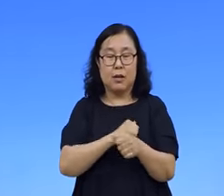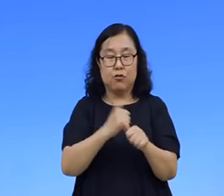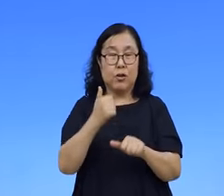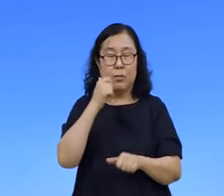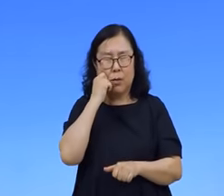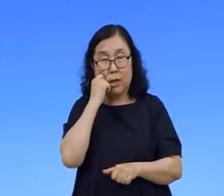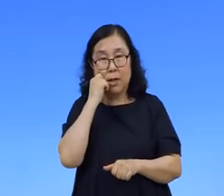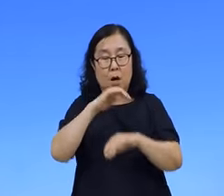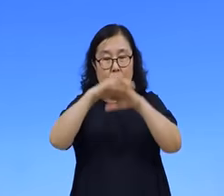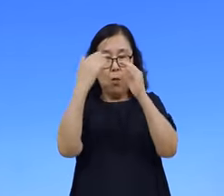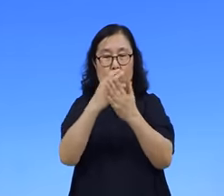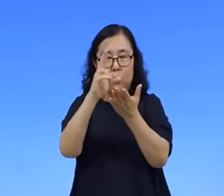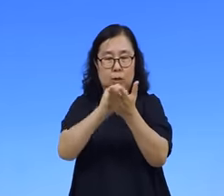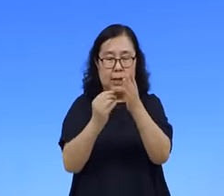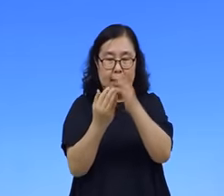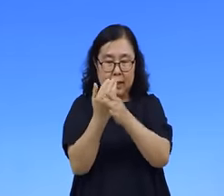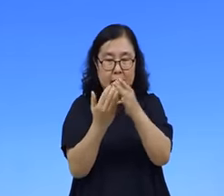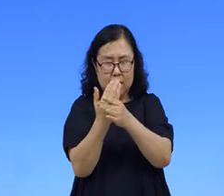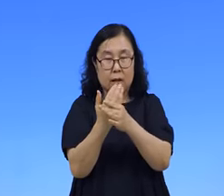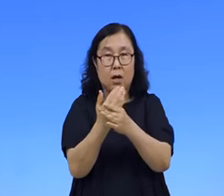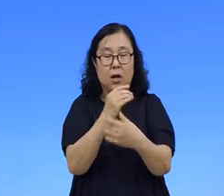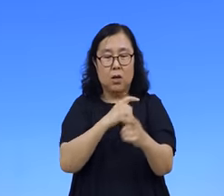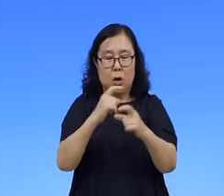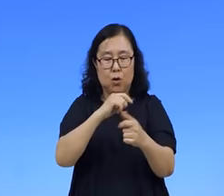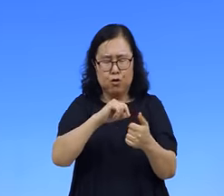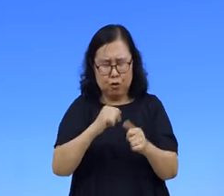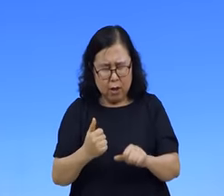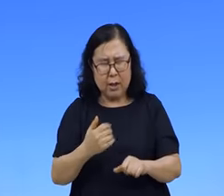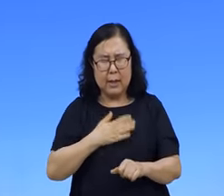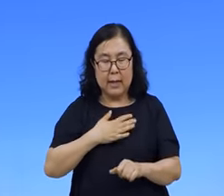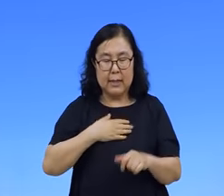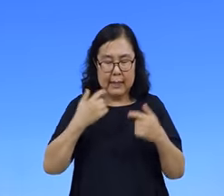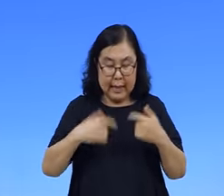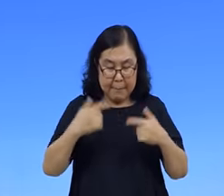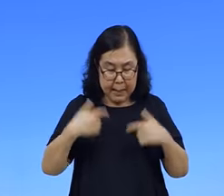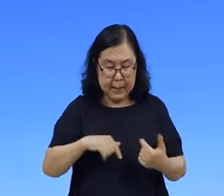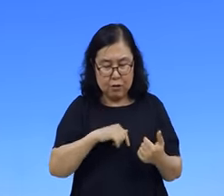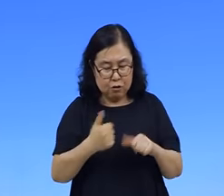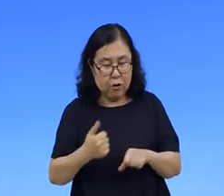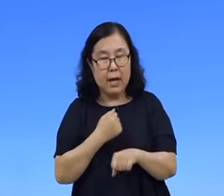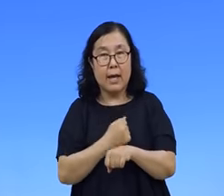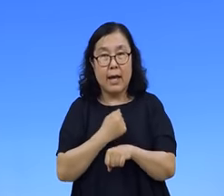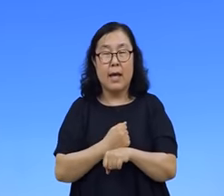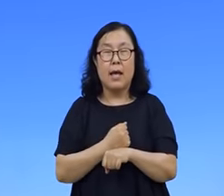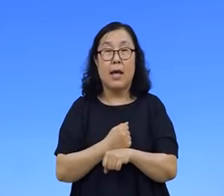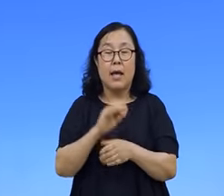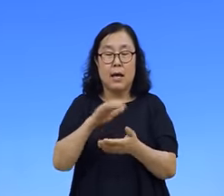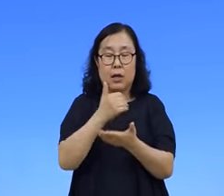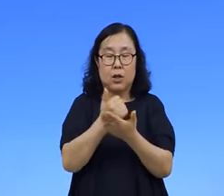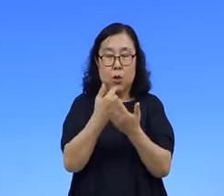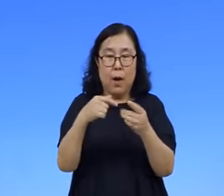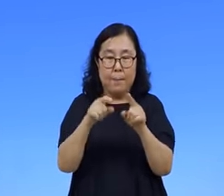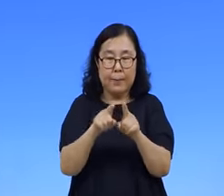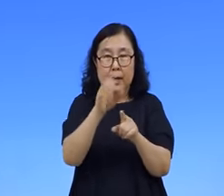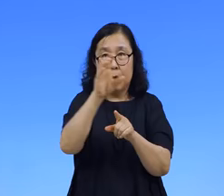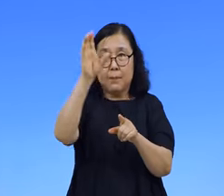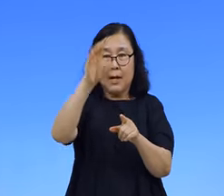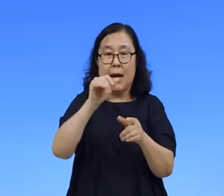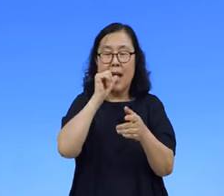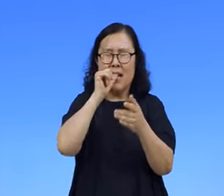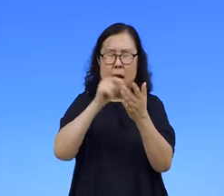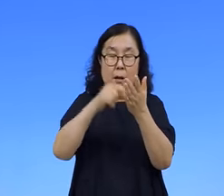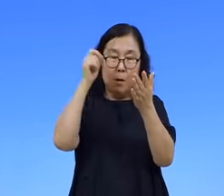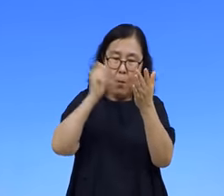죽지 못해서 모든 문제가 일어난 거야. 더 죽어야지. 날마다 죽어야 돼. 그리스도와 함께 십자가에